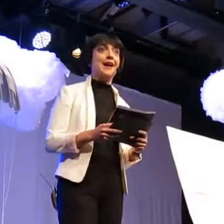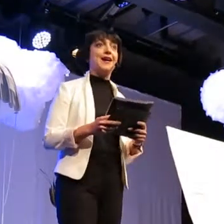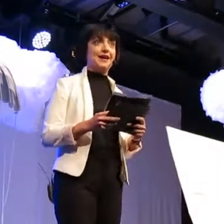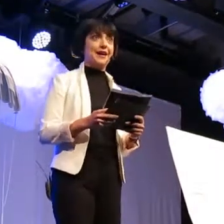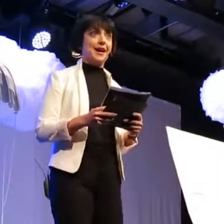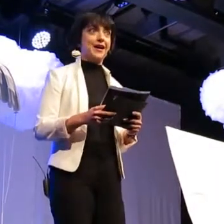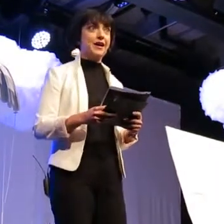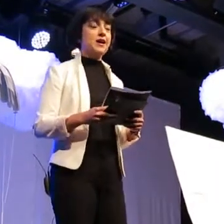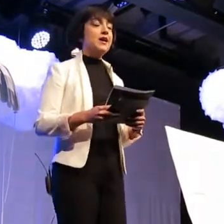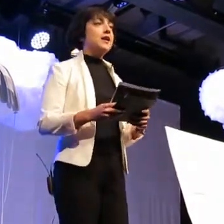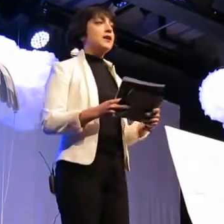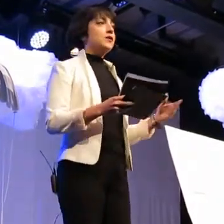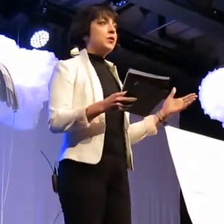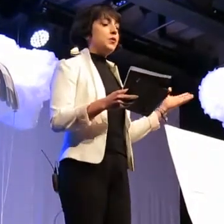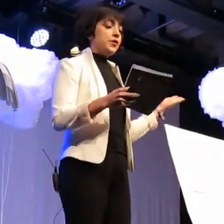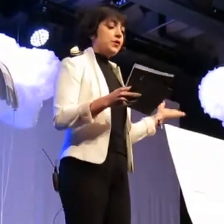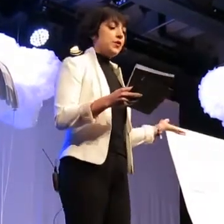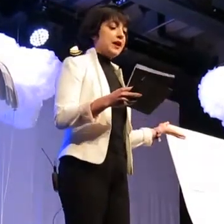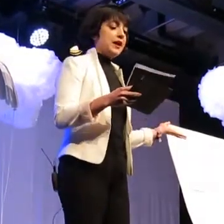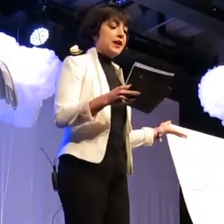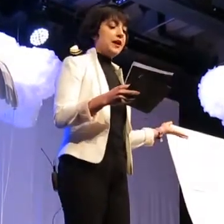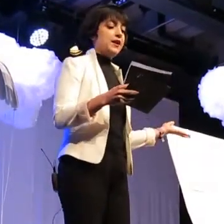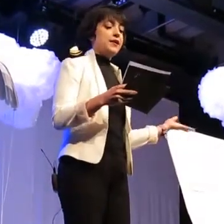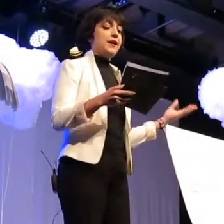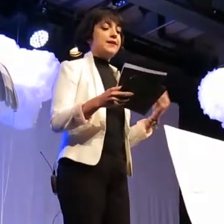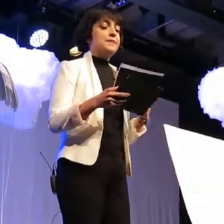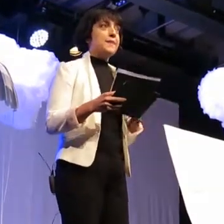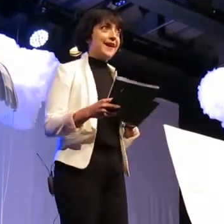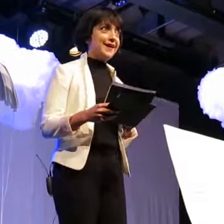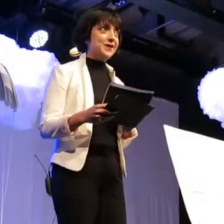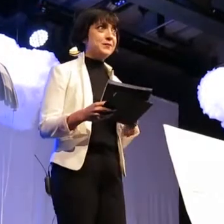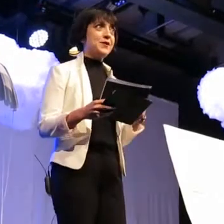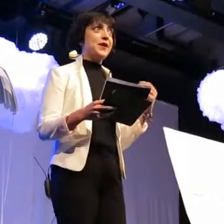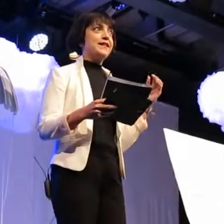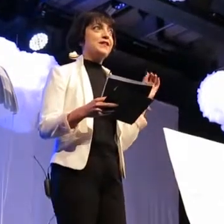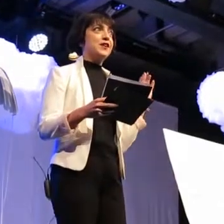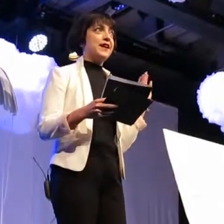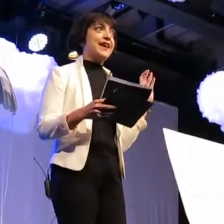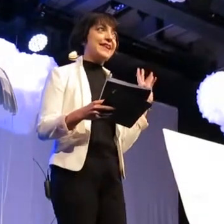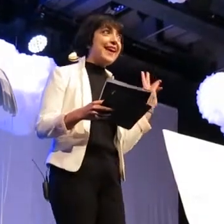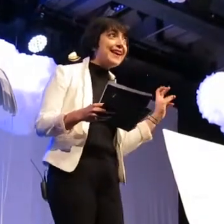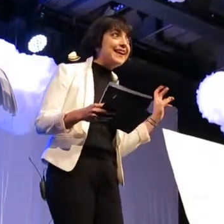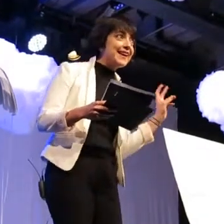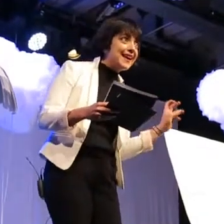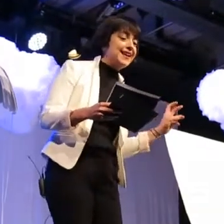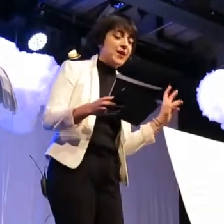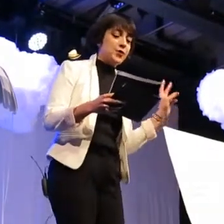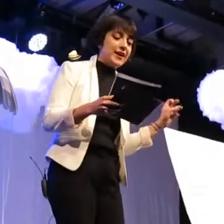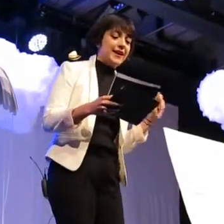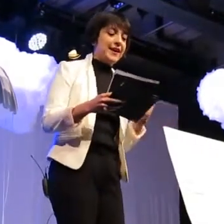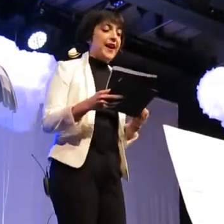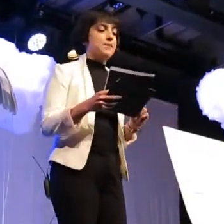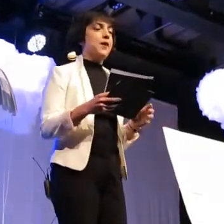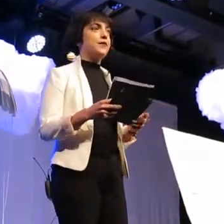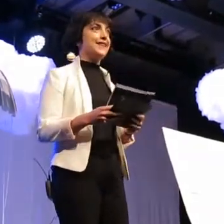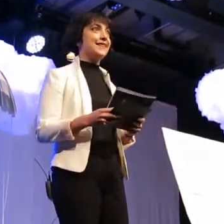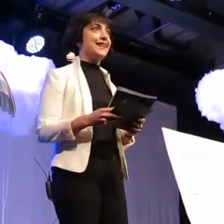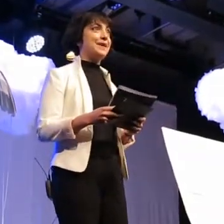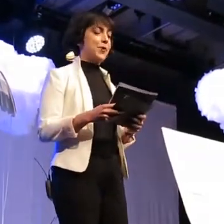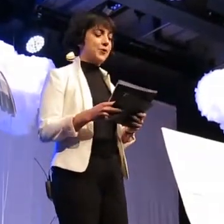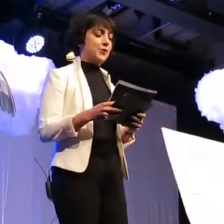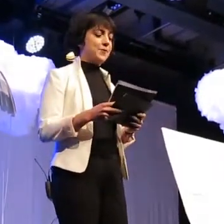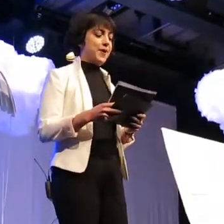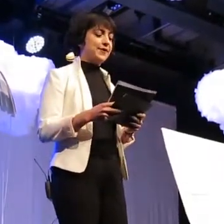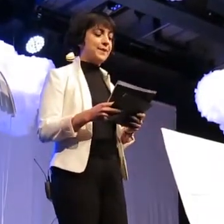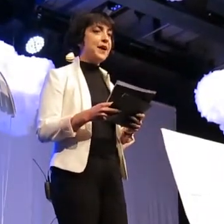av flera anledningar. Naturskyddsföreningen har gett mig uppdraget att göra en enkel recap av